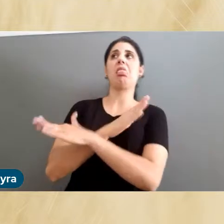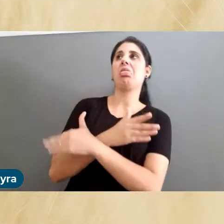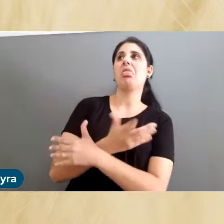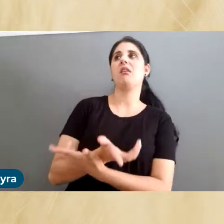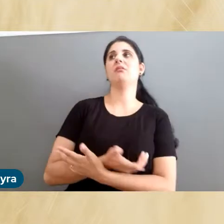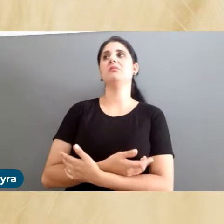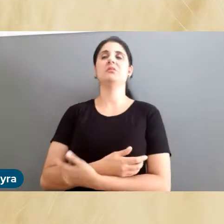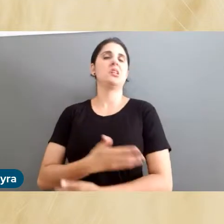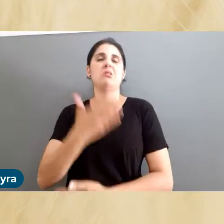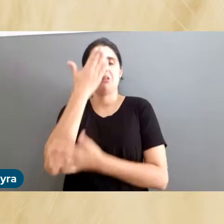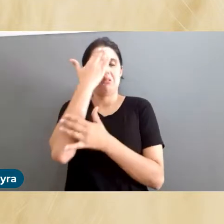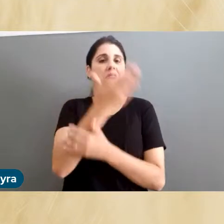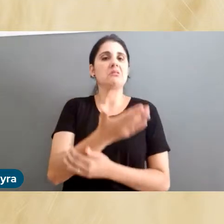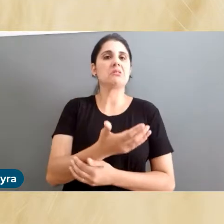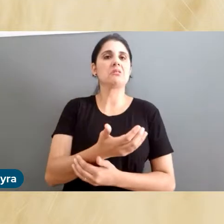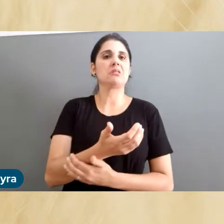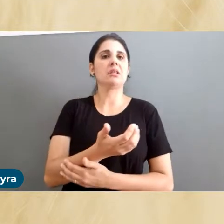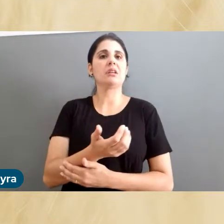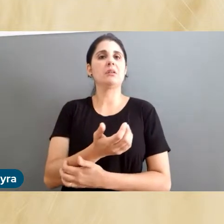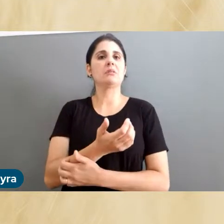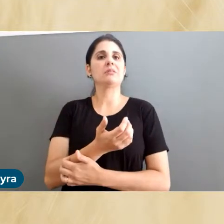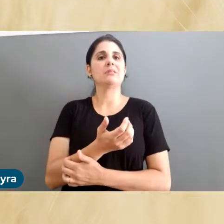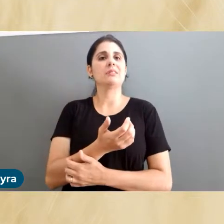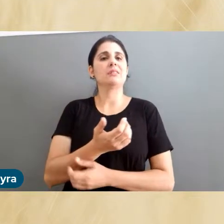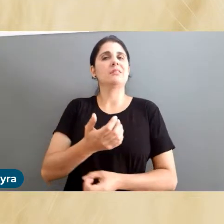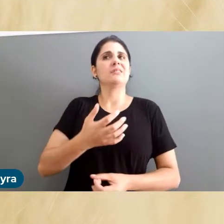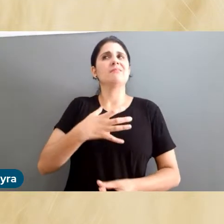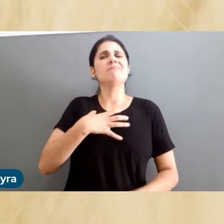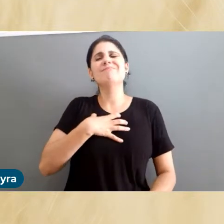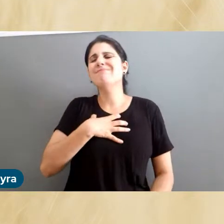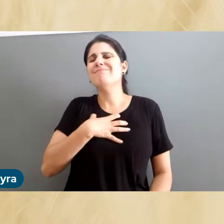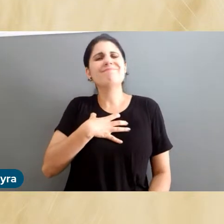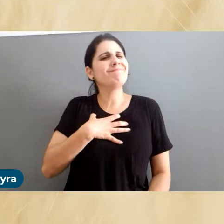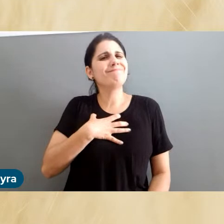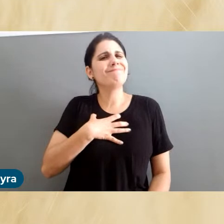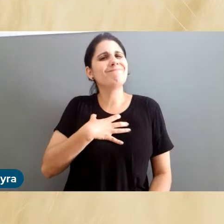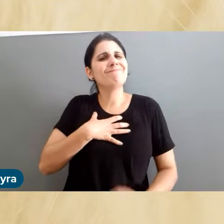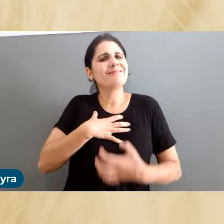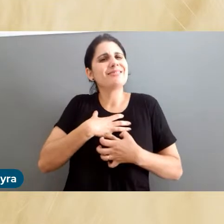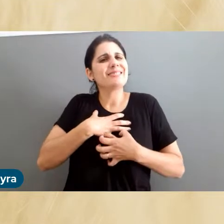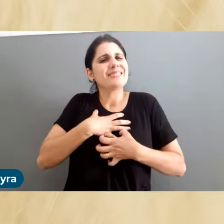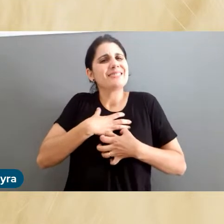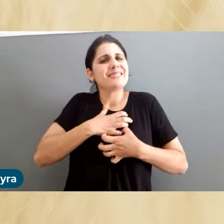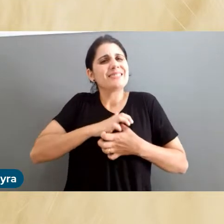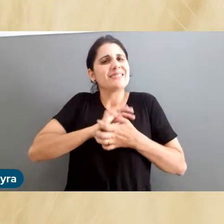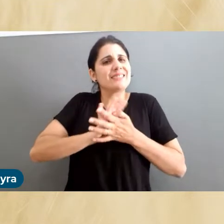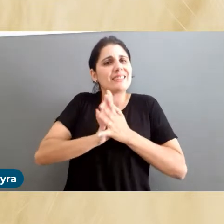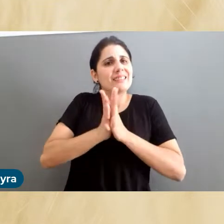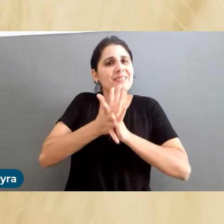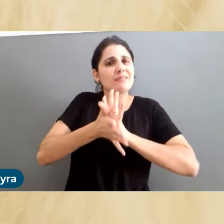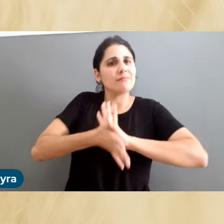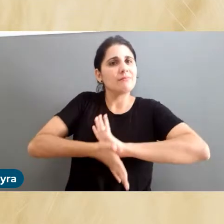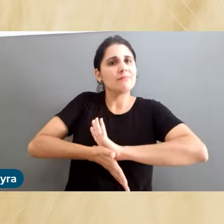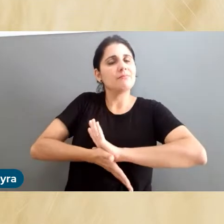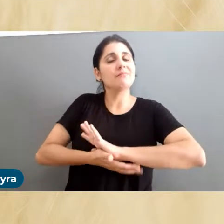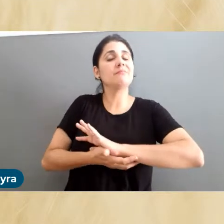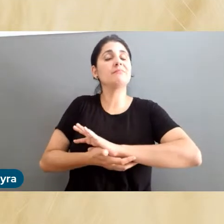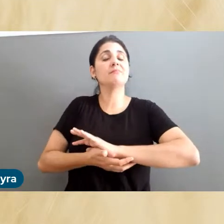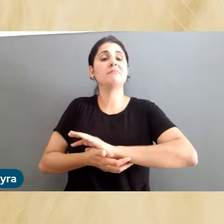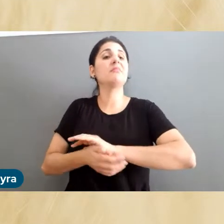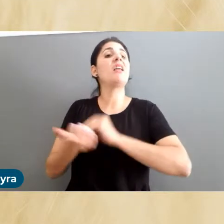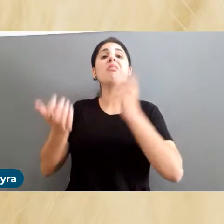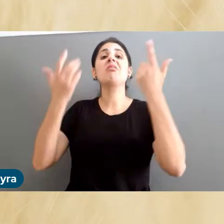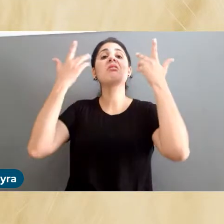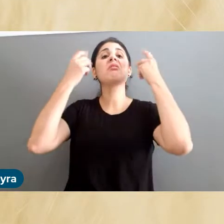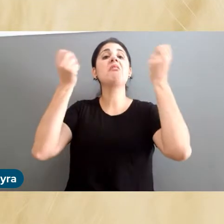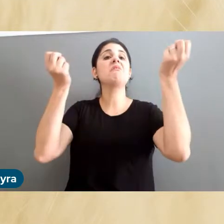ingrato, e elas carregam isso durante toda a sua vida, machucando mais a si do que ao outro, que às vezes nem se lembra,